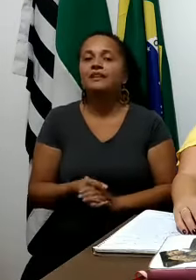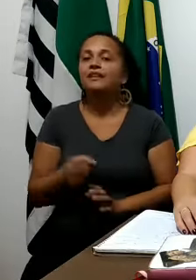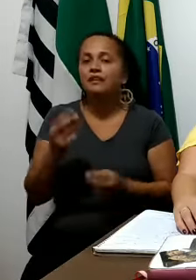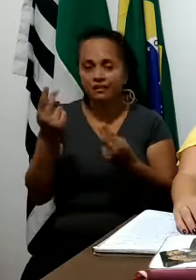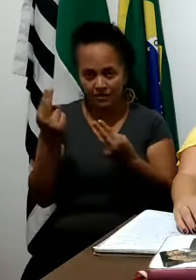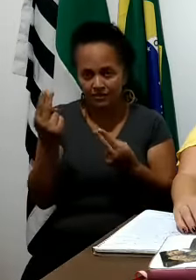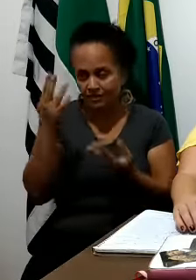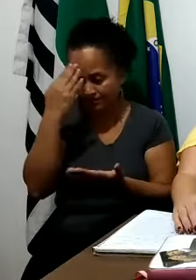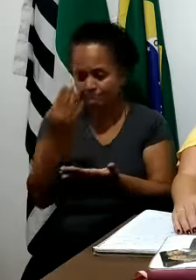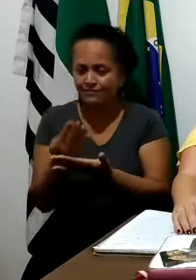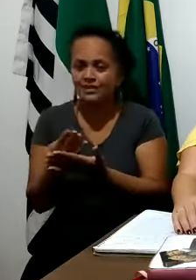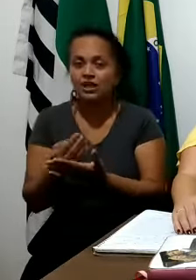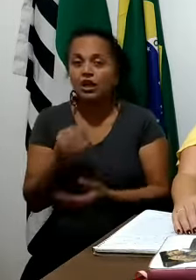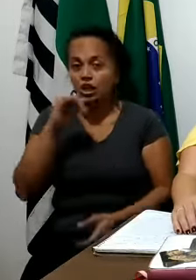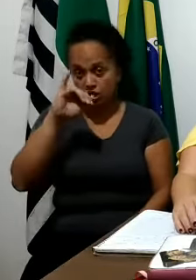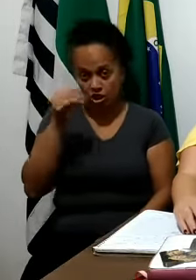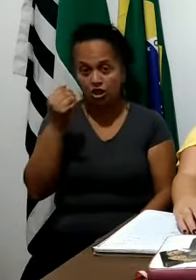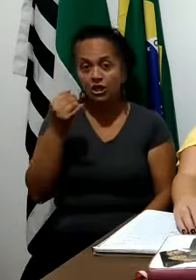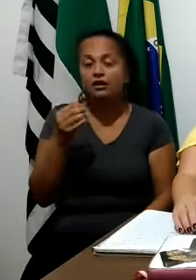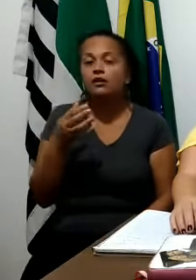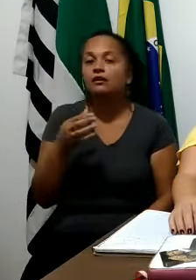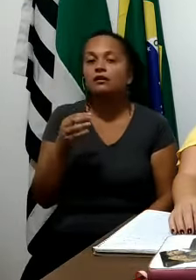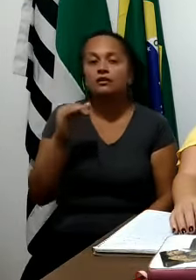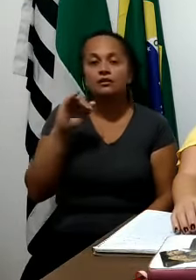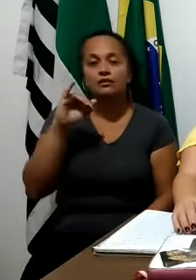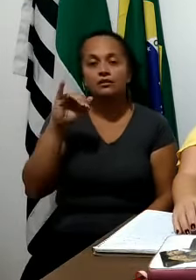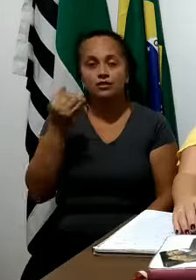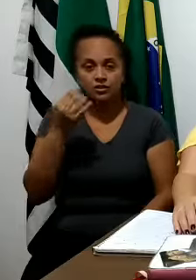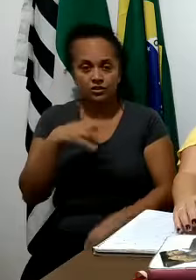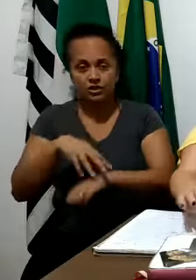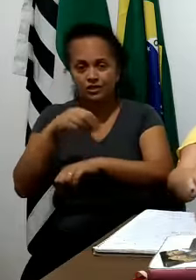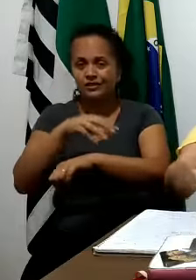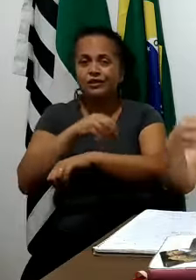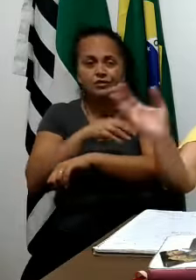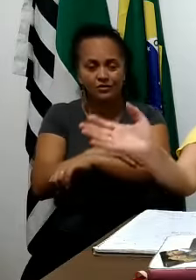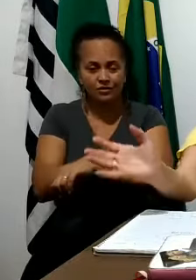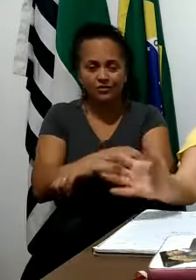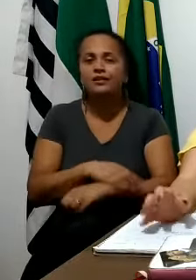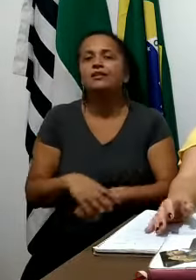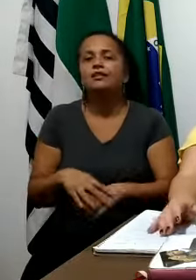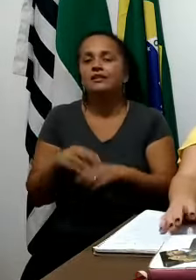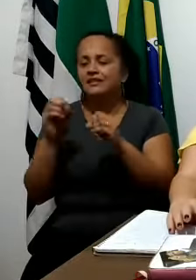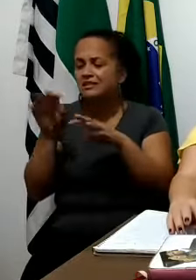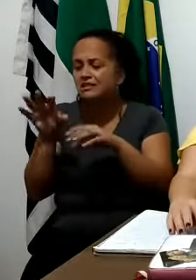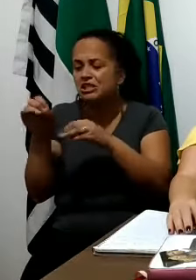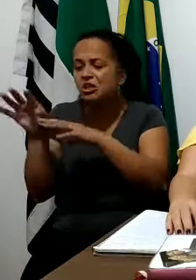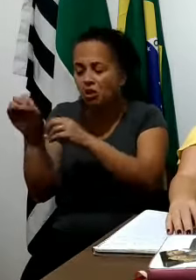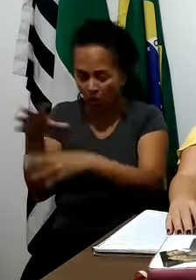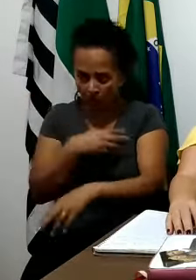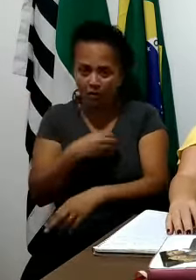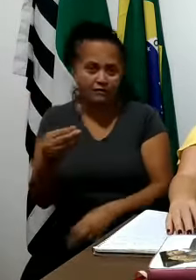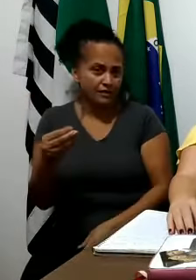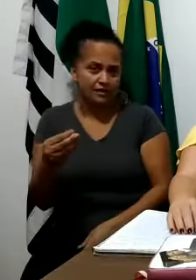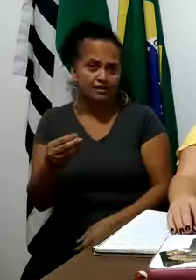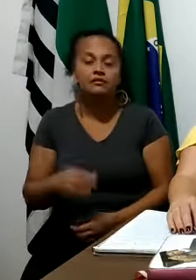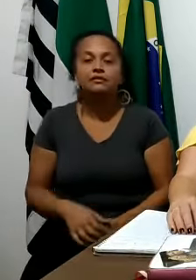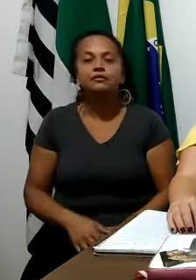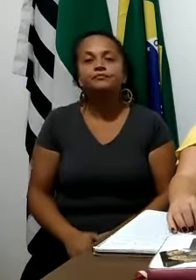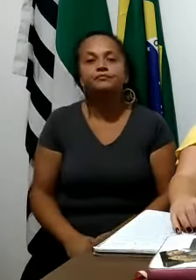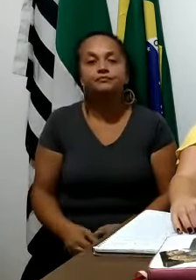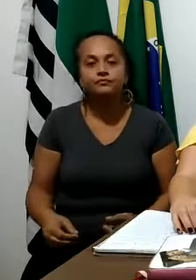aproximou, quem queria receber, né? Eu creio que ele não ia desfazer dos outros filhos dele, que ele tinha mais, né?